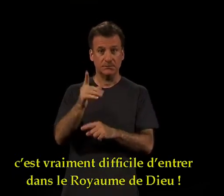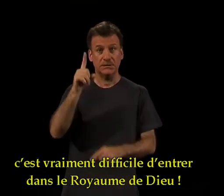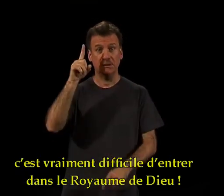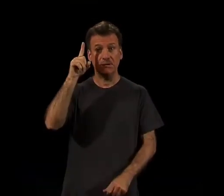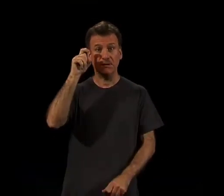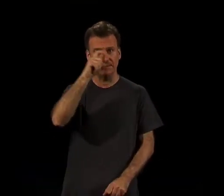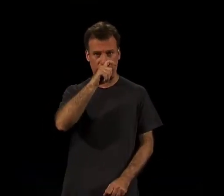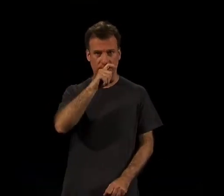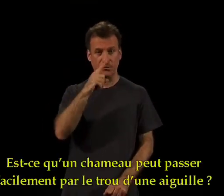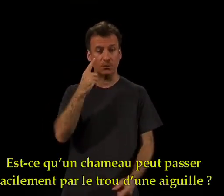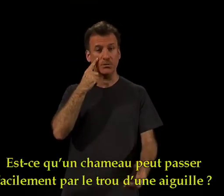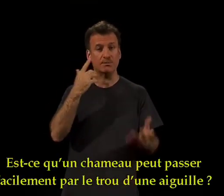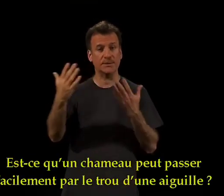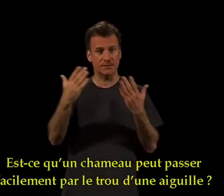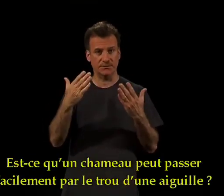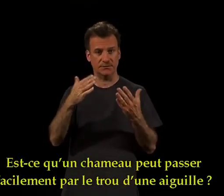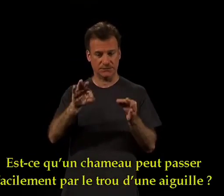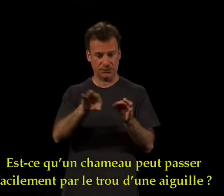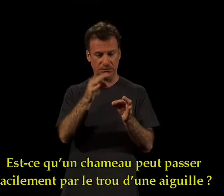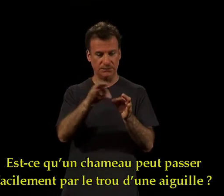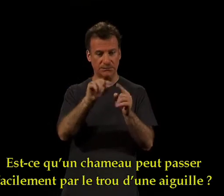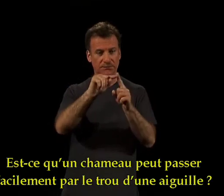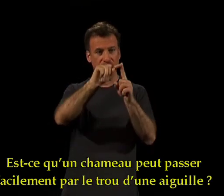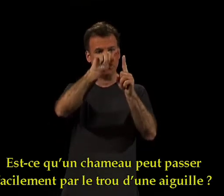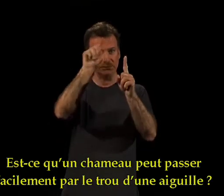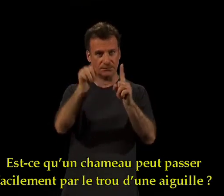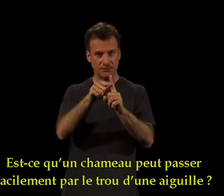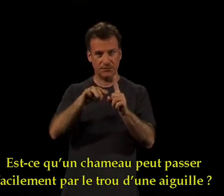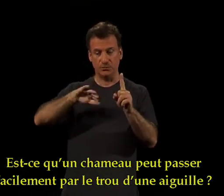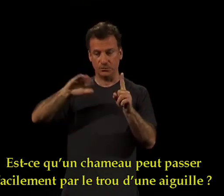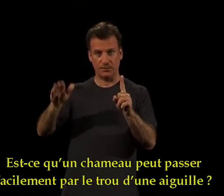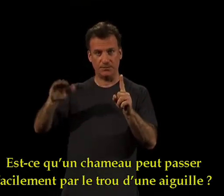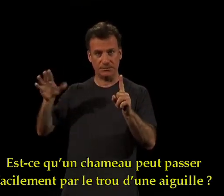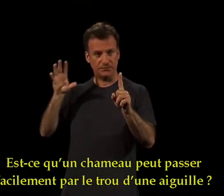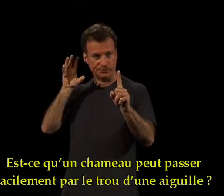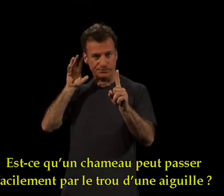royaume de Dieu. »-ce qu'un chameau peut passer facilement par le trou d'une aiguille ?